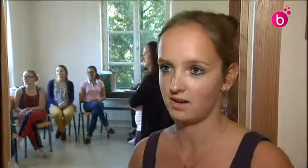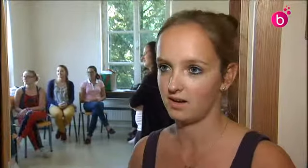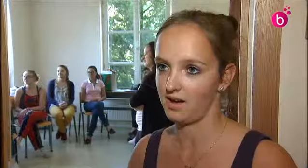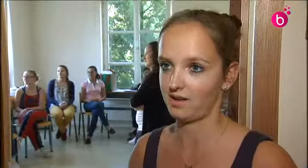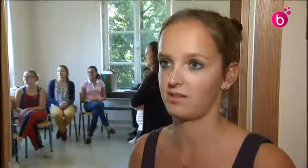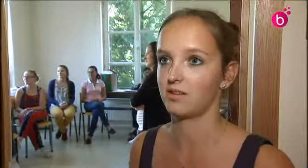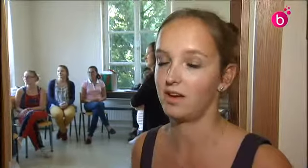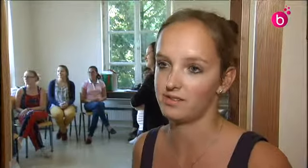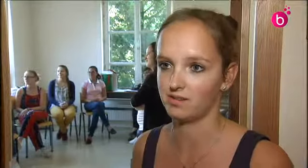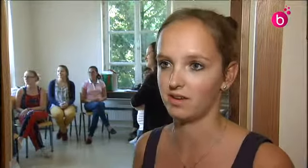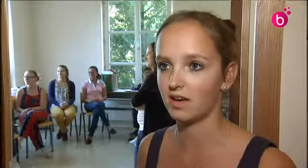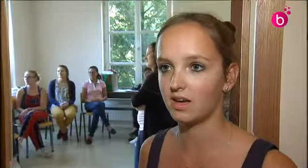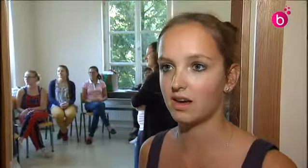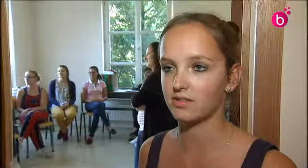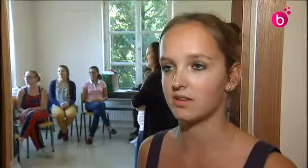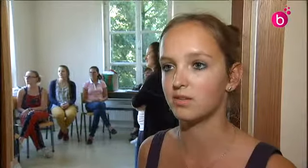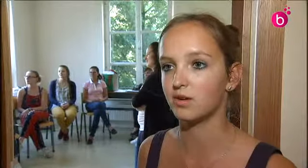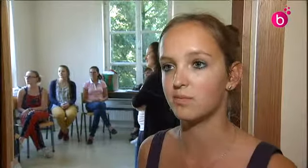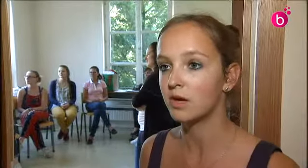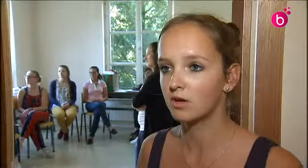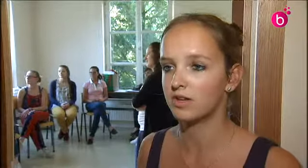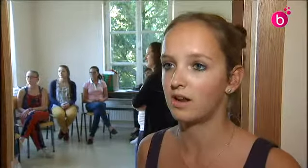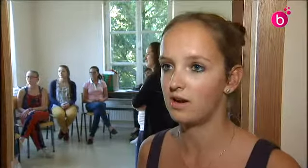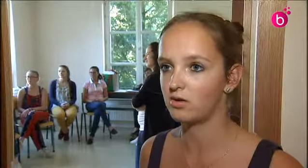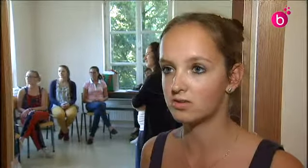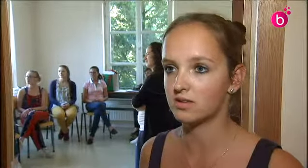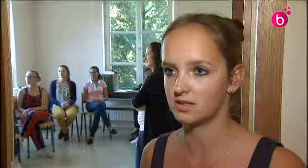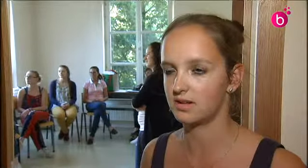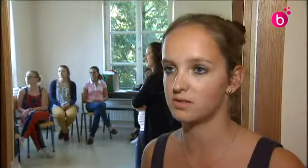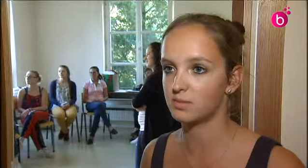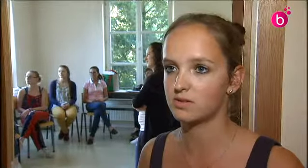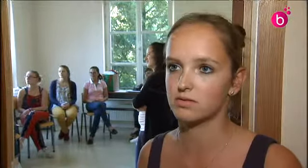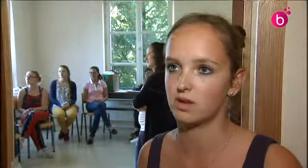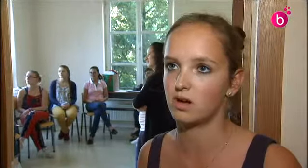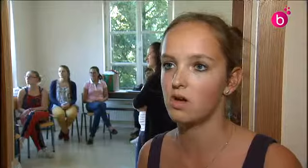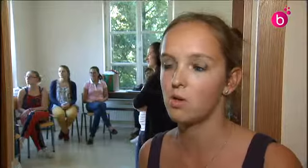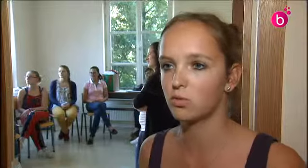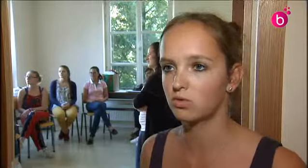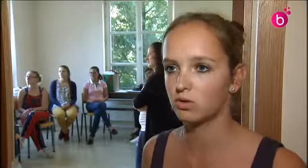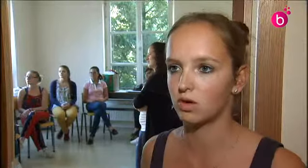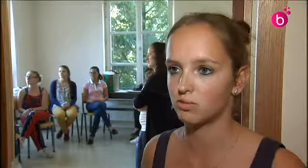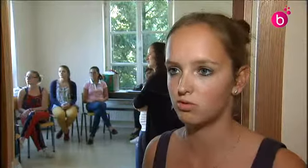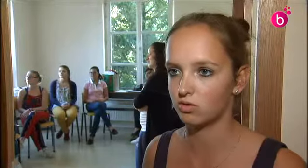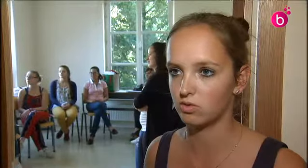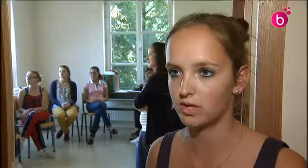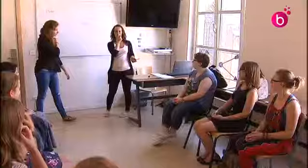s'intégrer, à essayer de connaître la langue. C'est très intéressant parce que c'est un monde que très peu de gens connaissent.